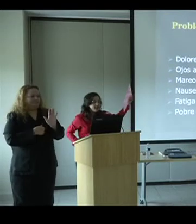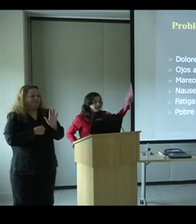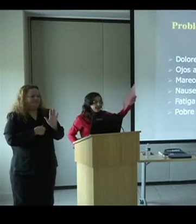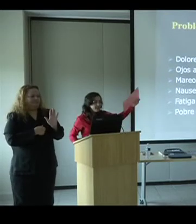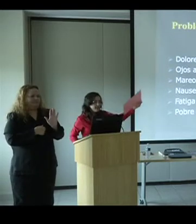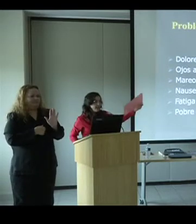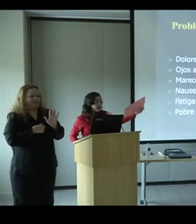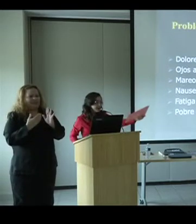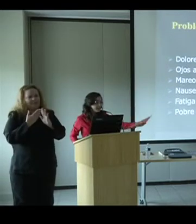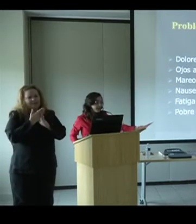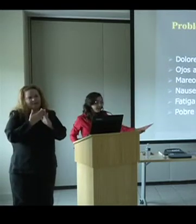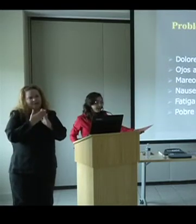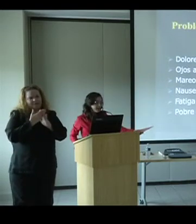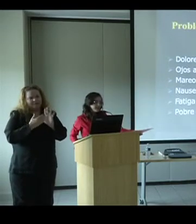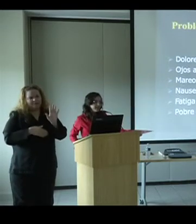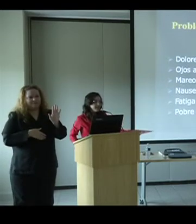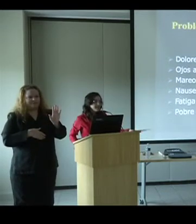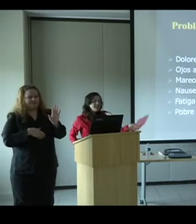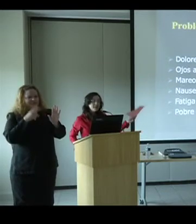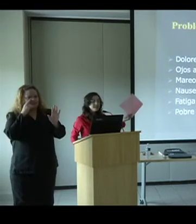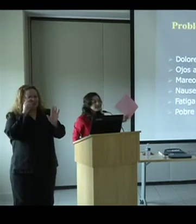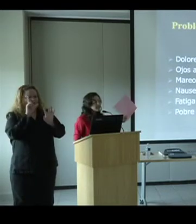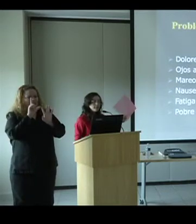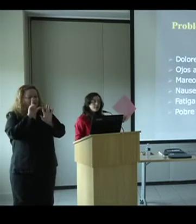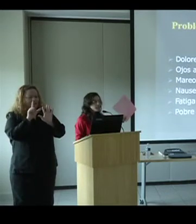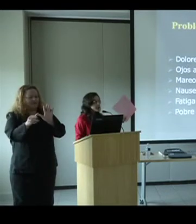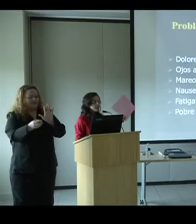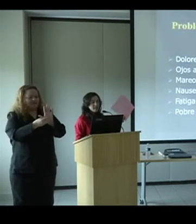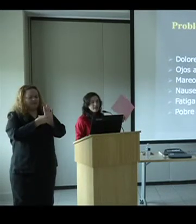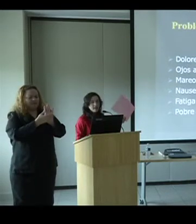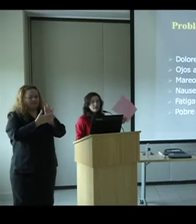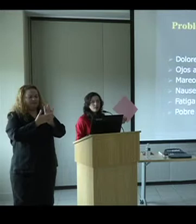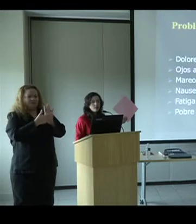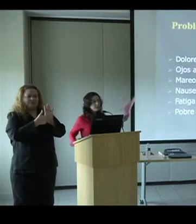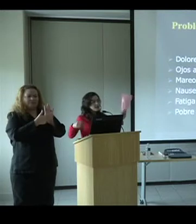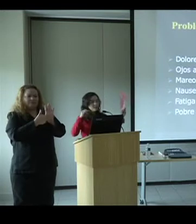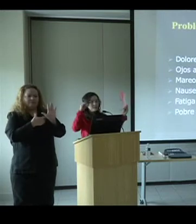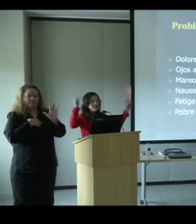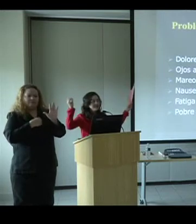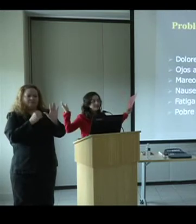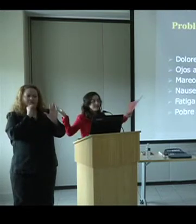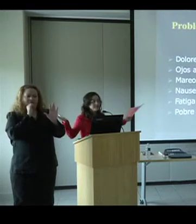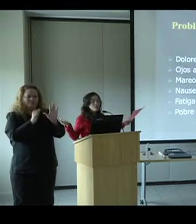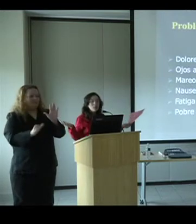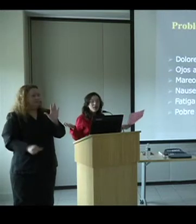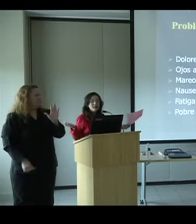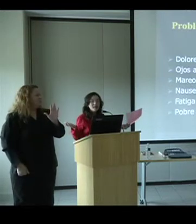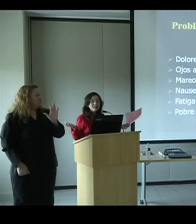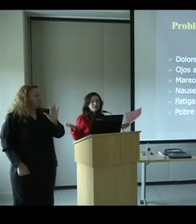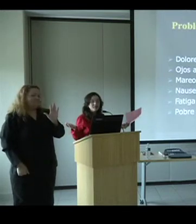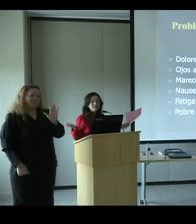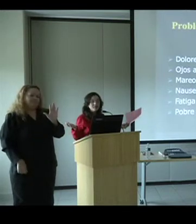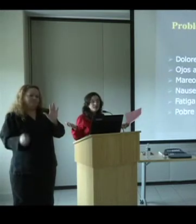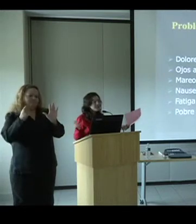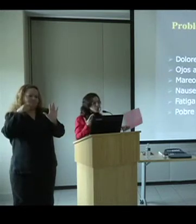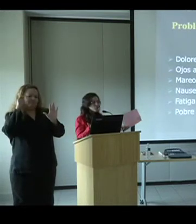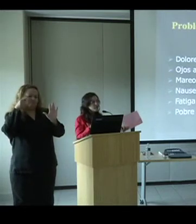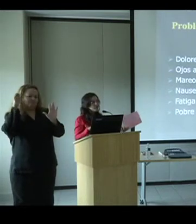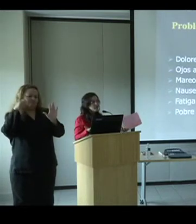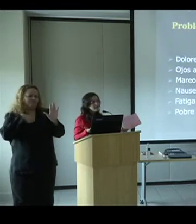que es transparente y que te permite ver las letras y que va a ser que el fondo ya no sea blanco mira como magia